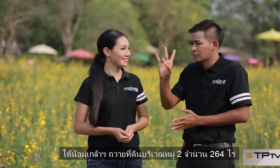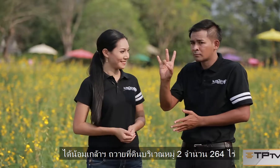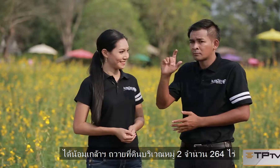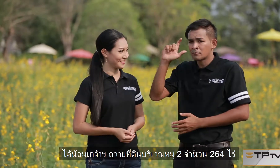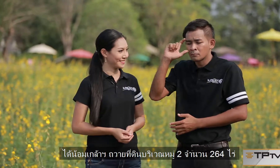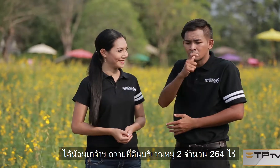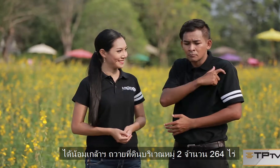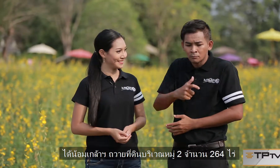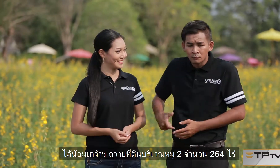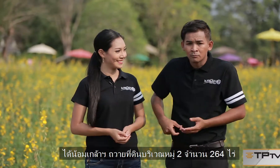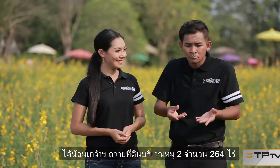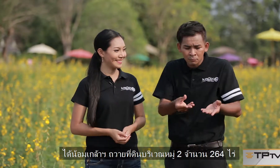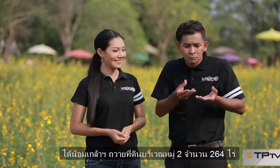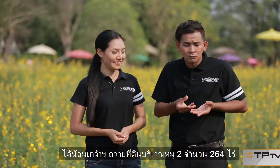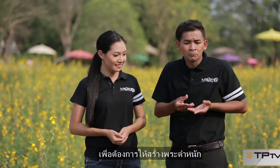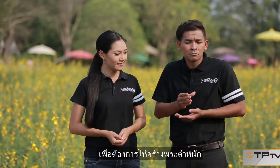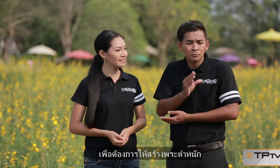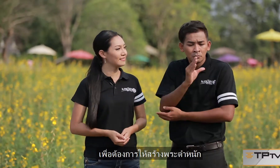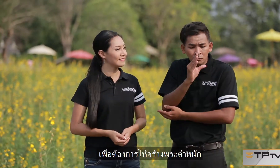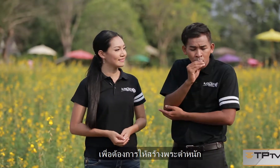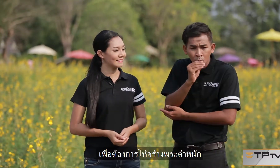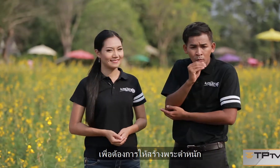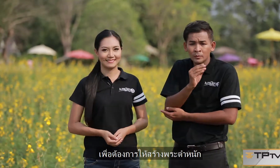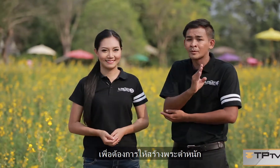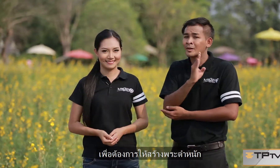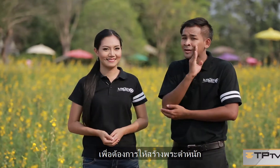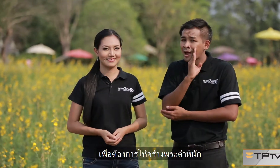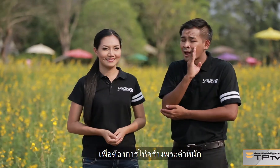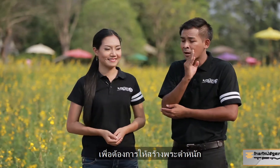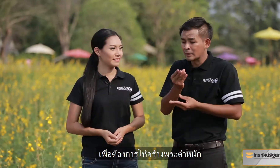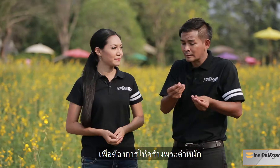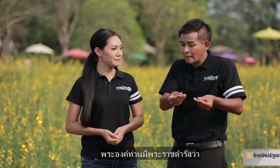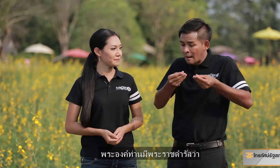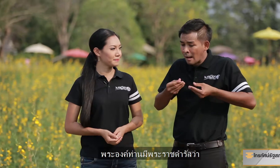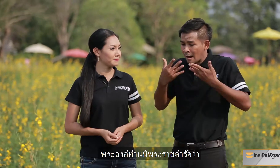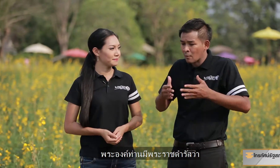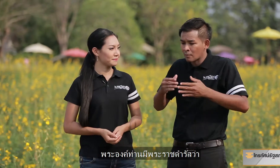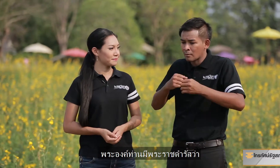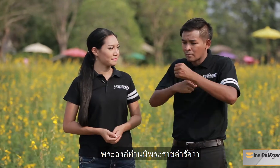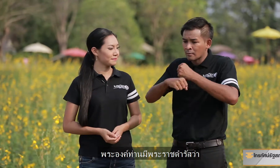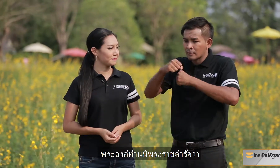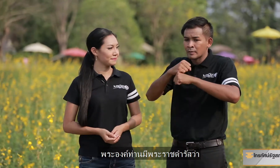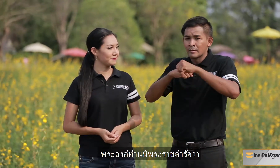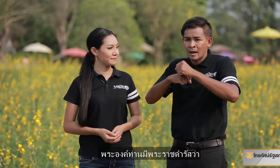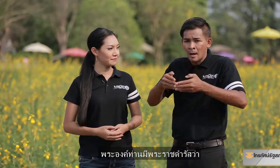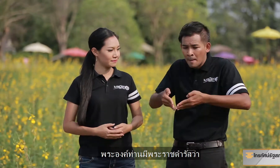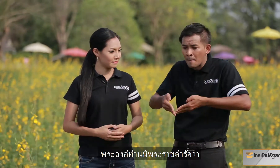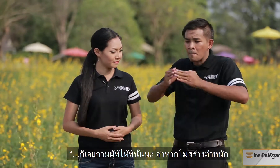น264ไร่เพื่อต้องการให้สร้างพระตำหนักพระองค์ท่านมีพระราชดำรัสว่าก็เล